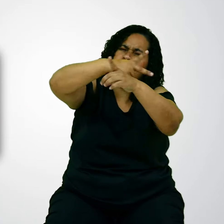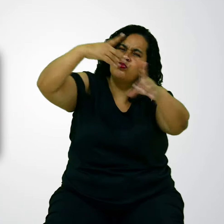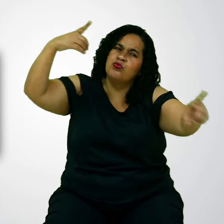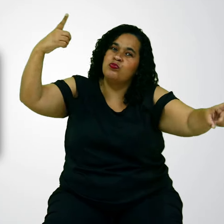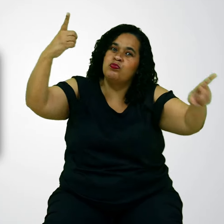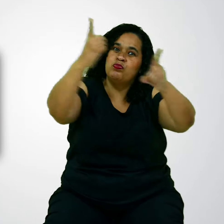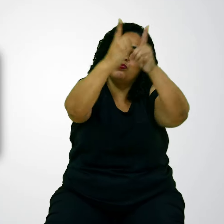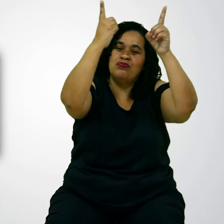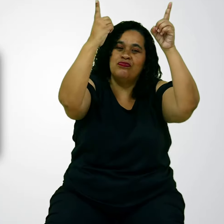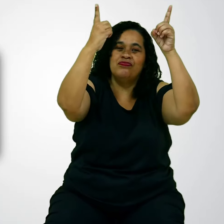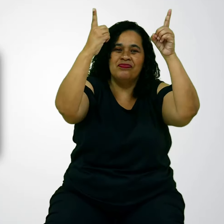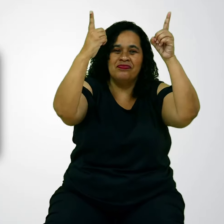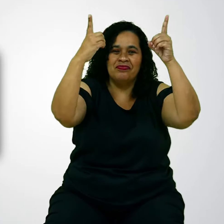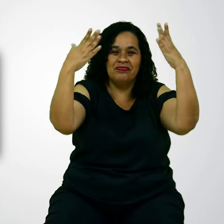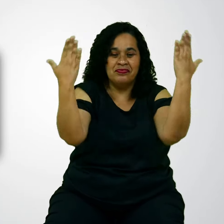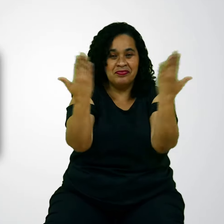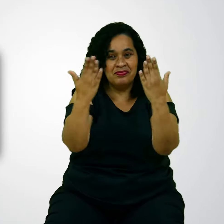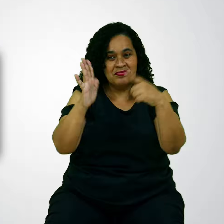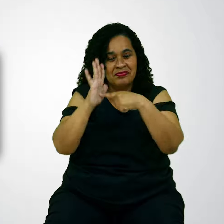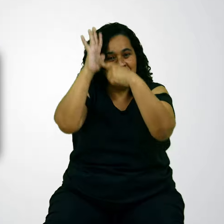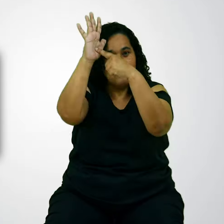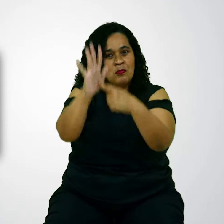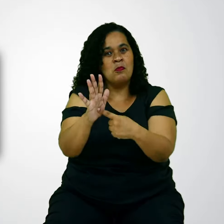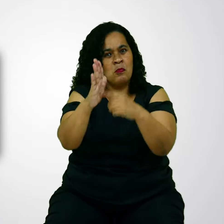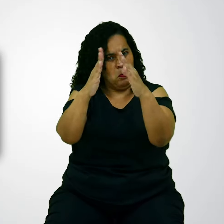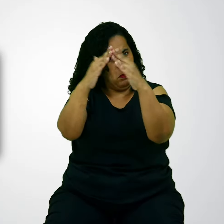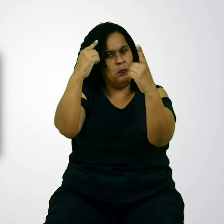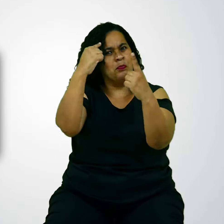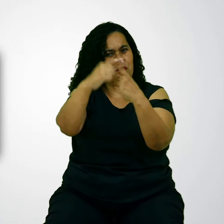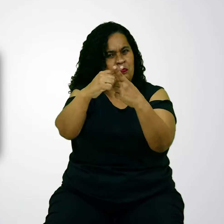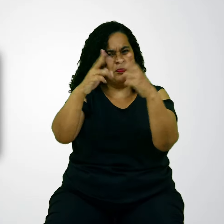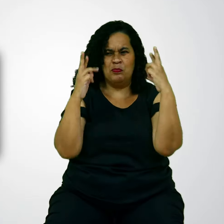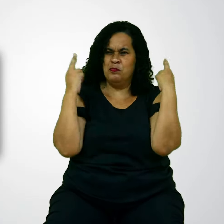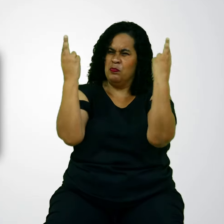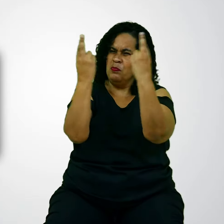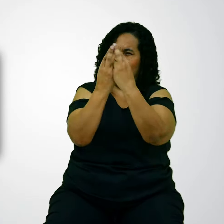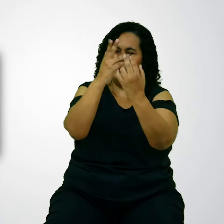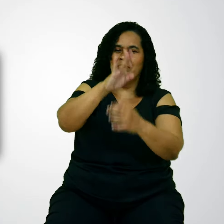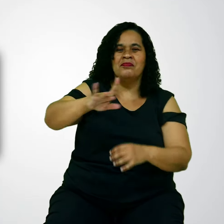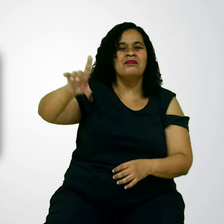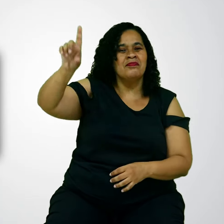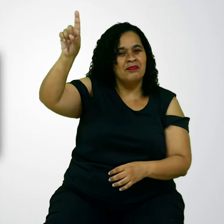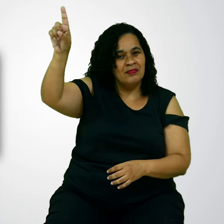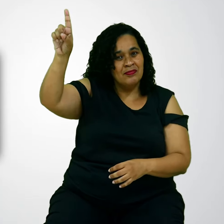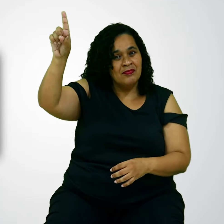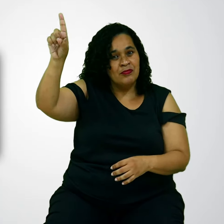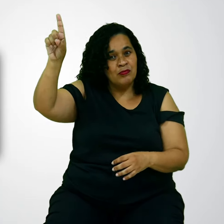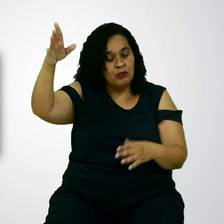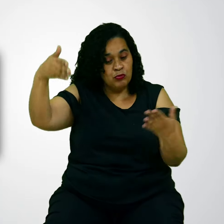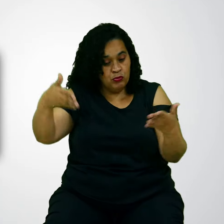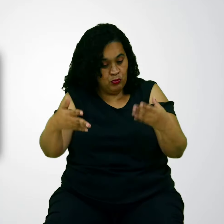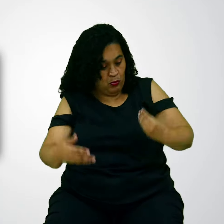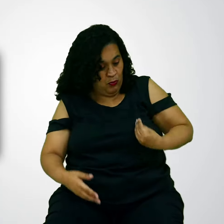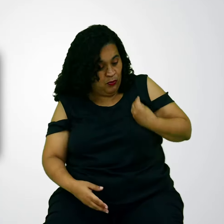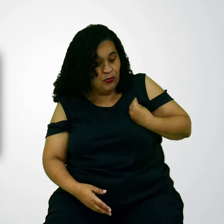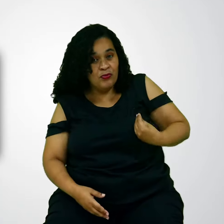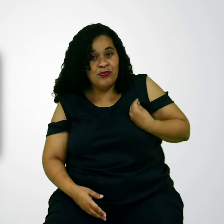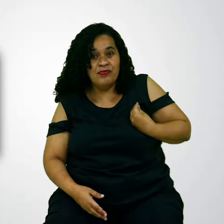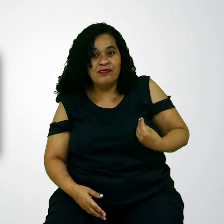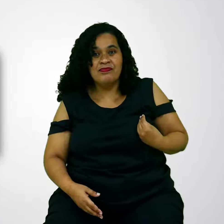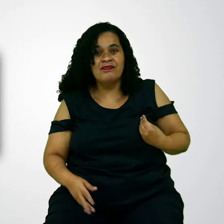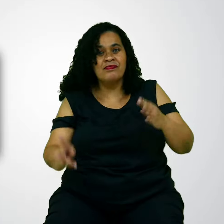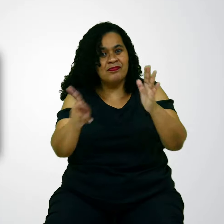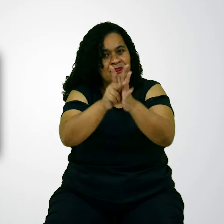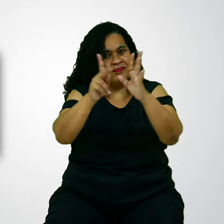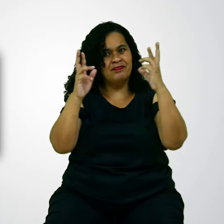para essa cidade, trazido de volta para esse reino, ele vai conviver na cidade com as coisas do reino. Então, aqui a gente mora em